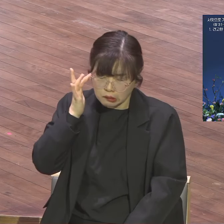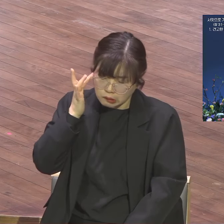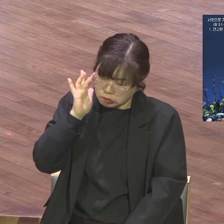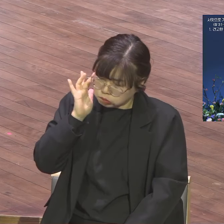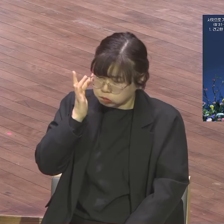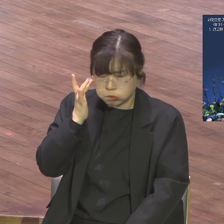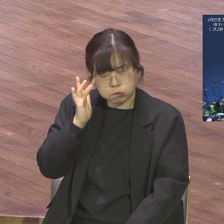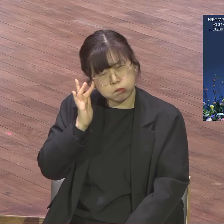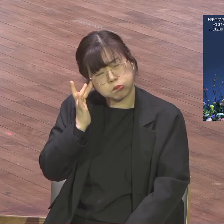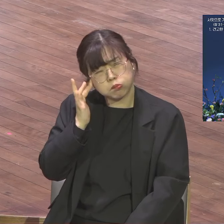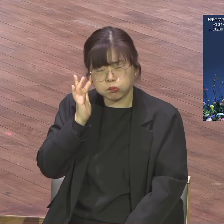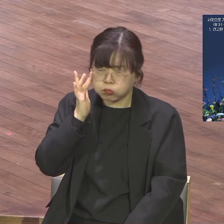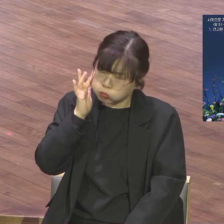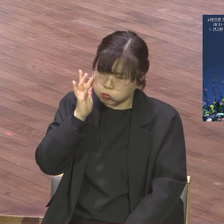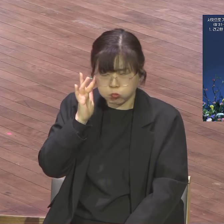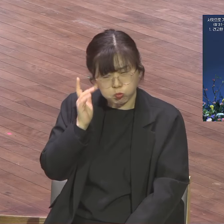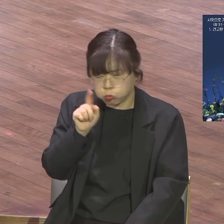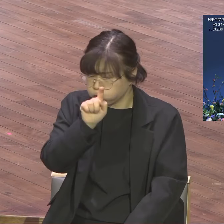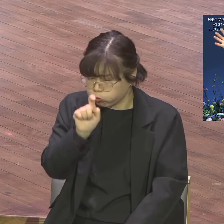돼지 두 개인데 돼지